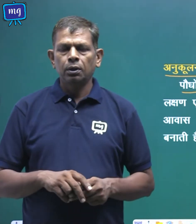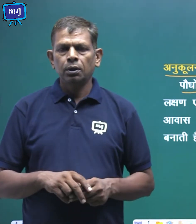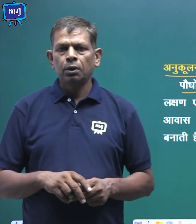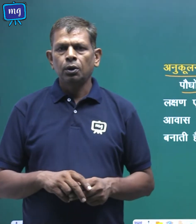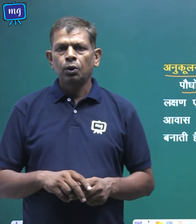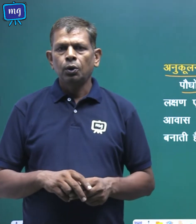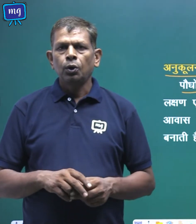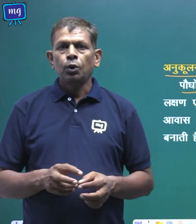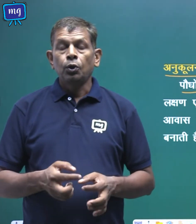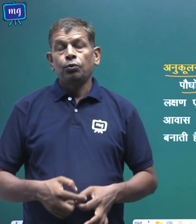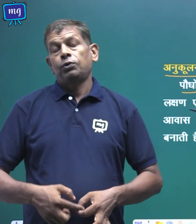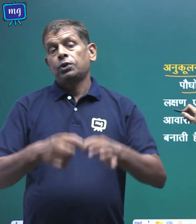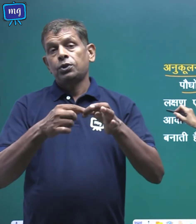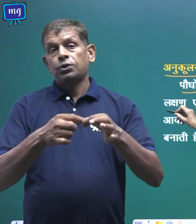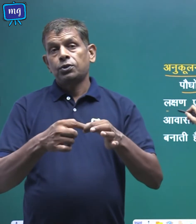विशिष्ट लक्षण